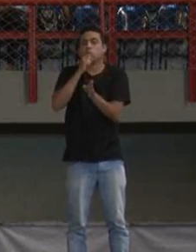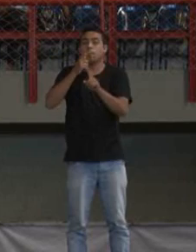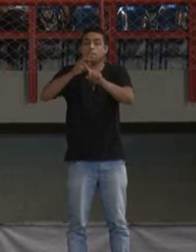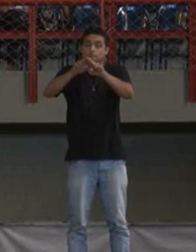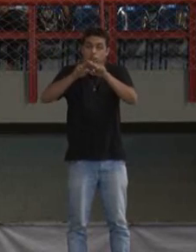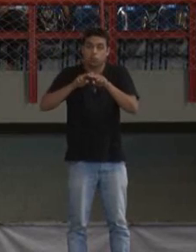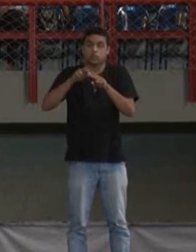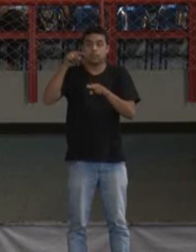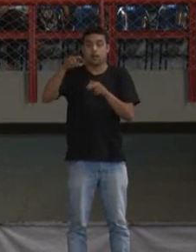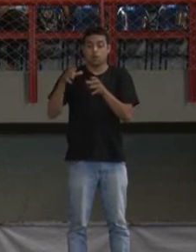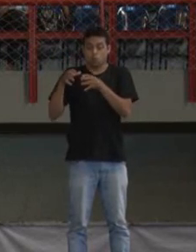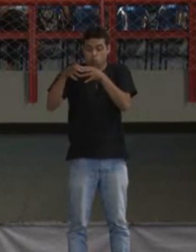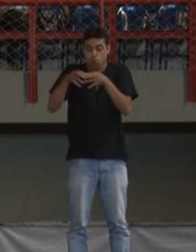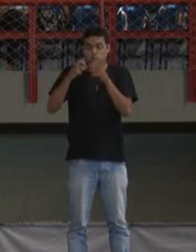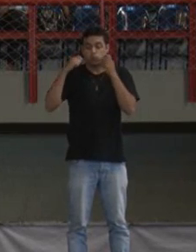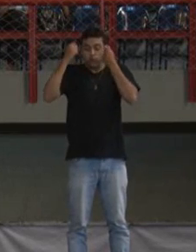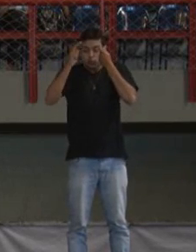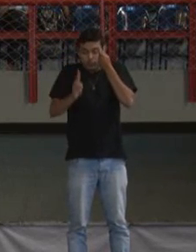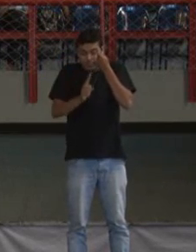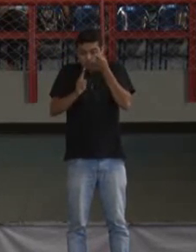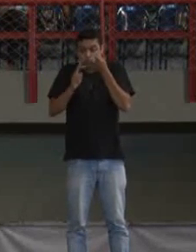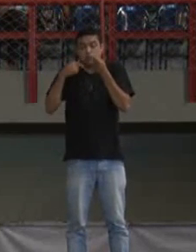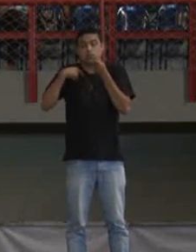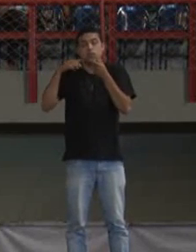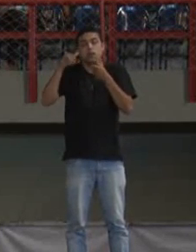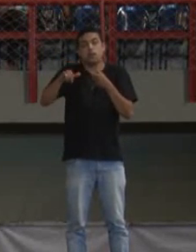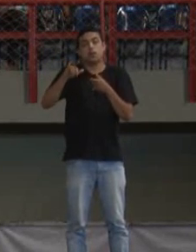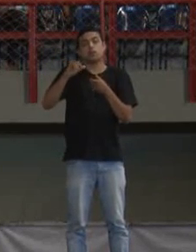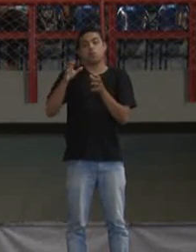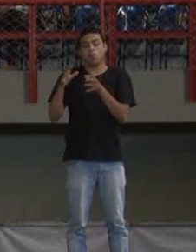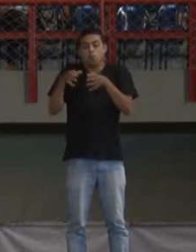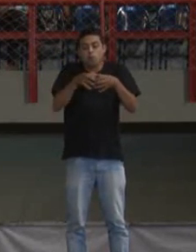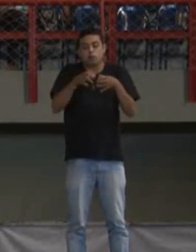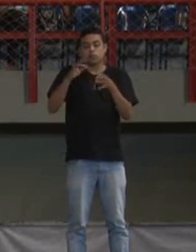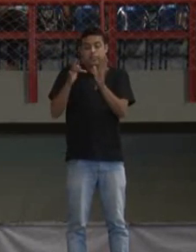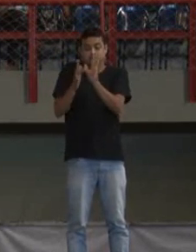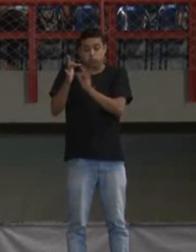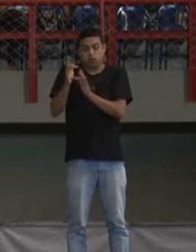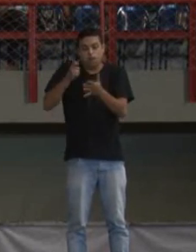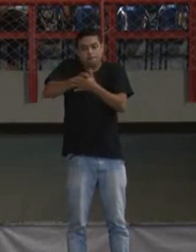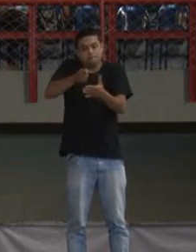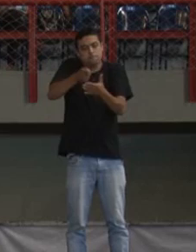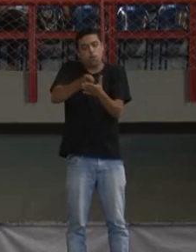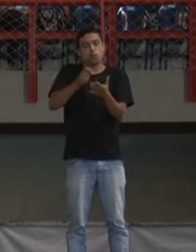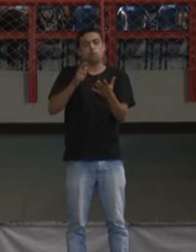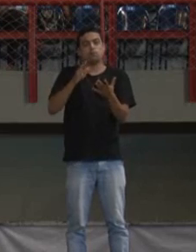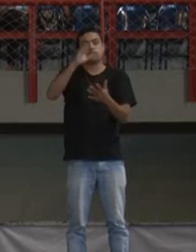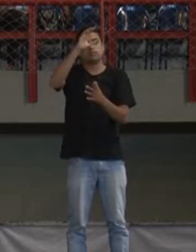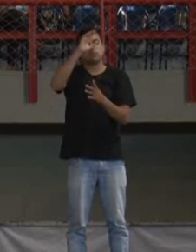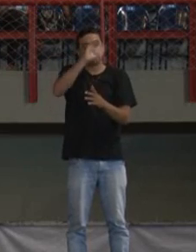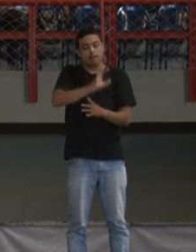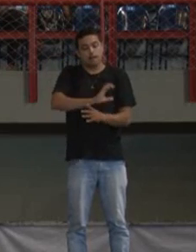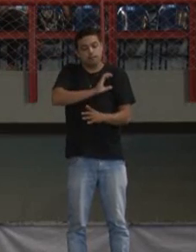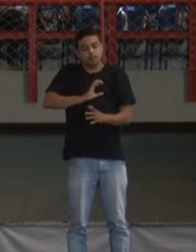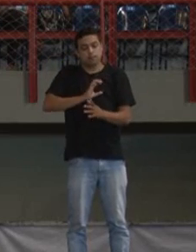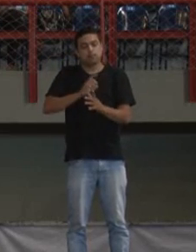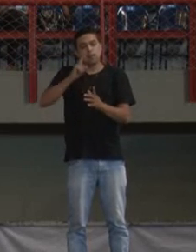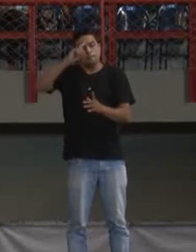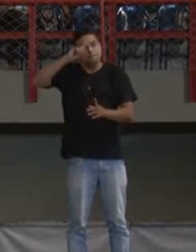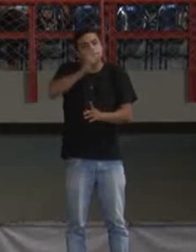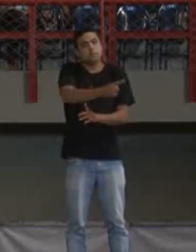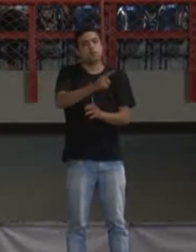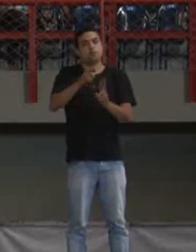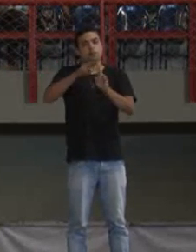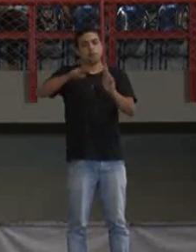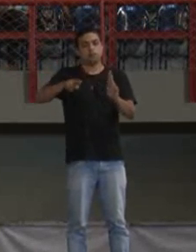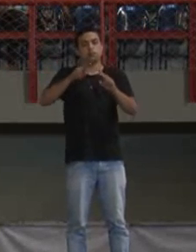para catequizar, a Companhia de Jesus veio para impor aos nativos a sua religião. Se